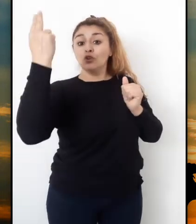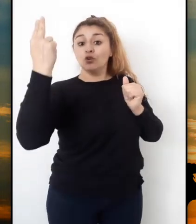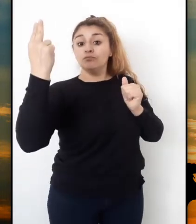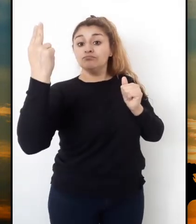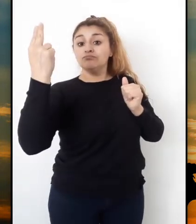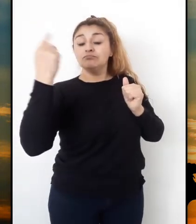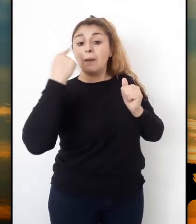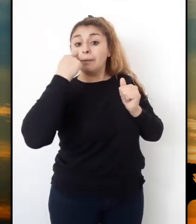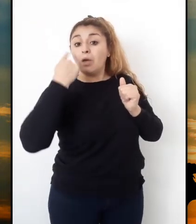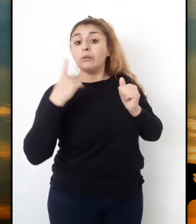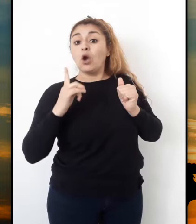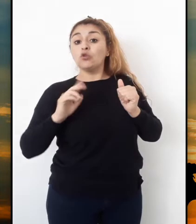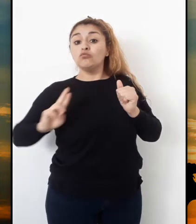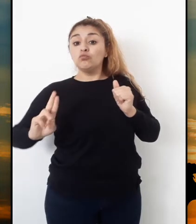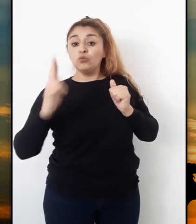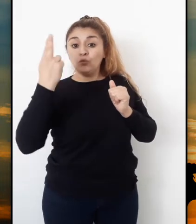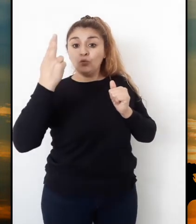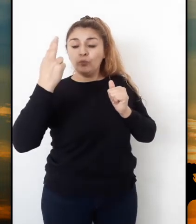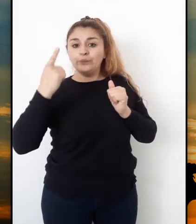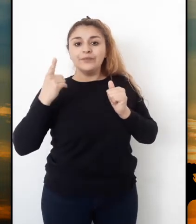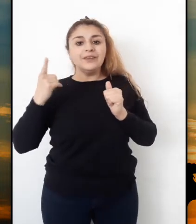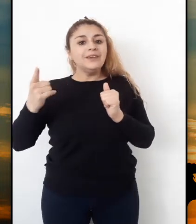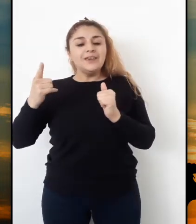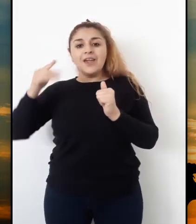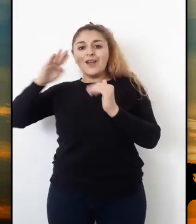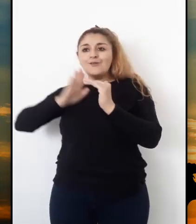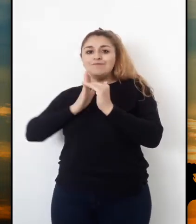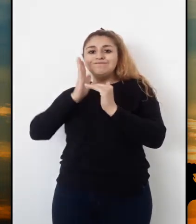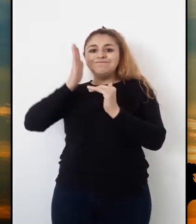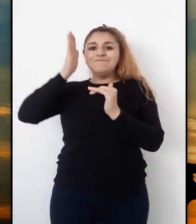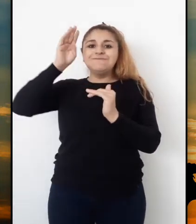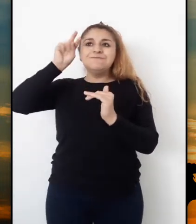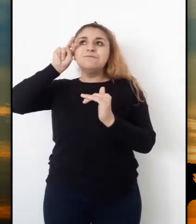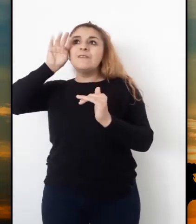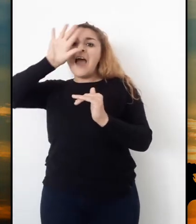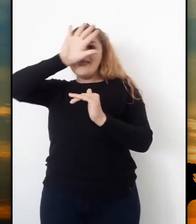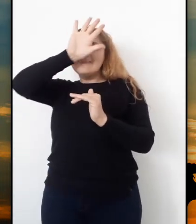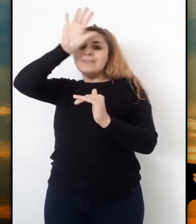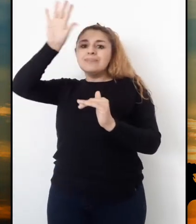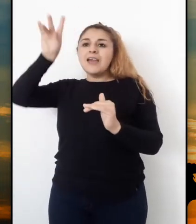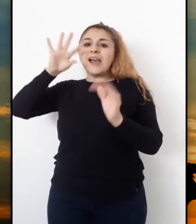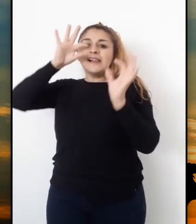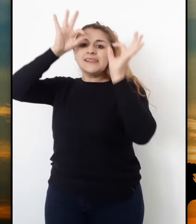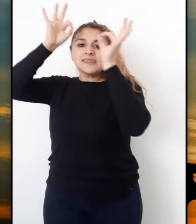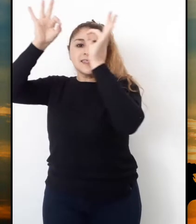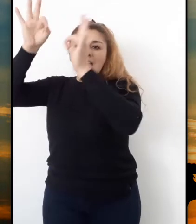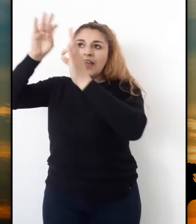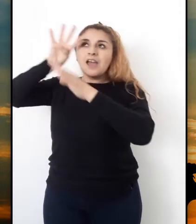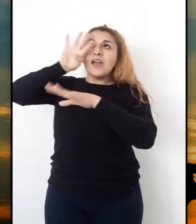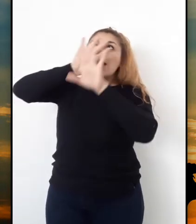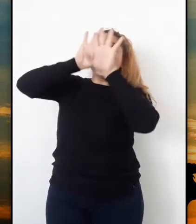de lejos a Abraham et Lazare à côté de lui. Él levantó sus ojos y vio de lejos a